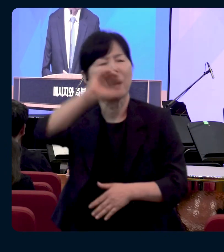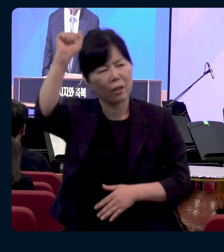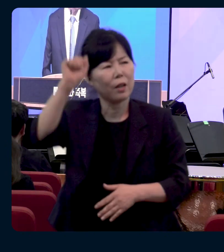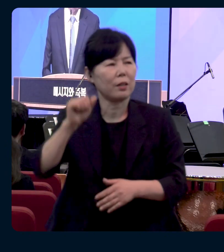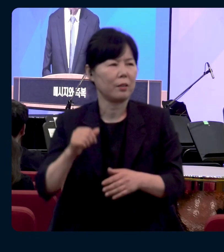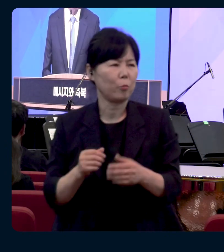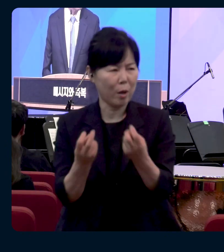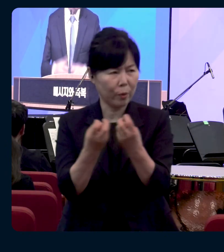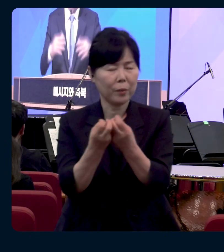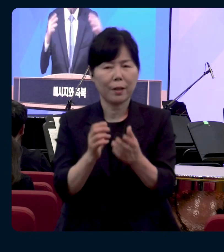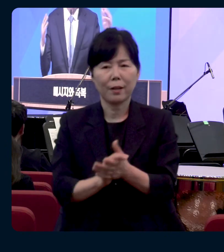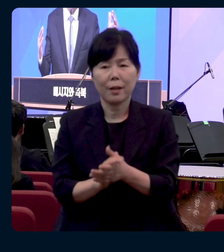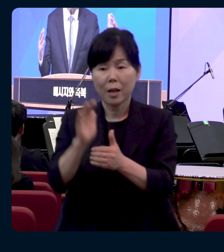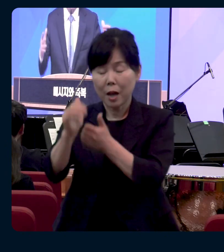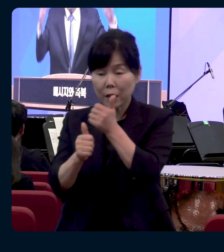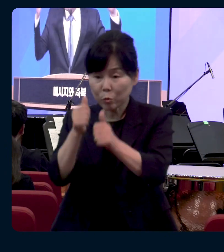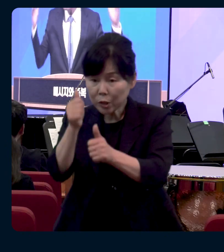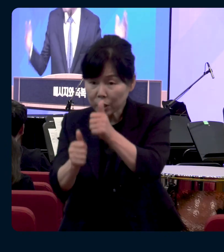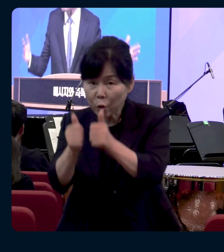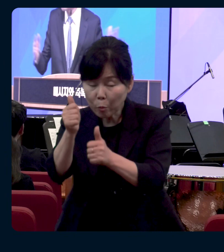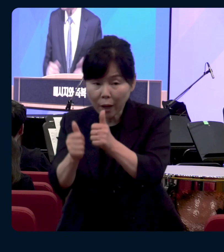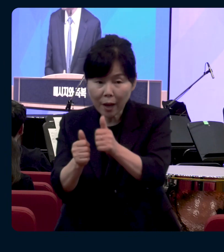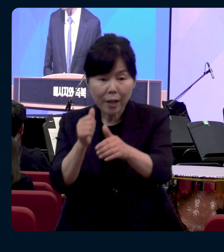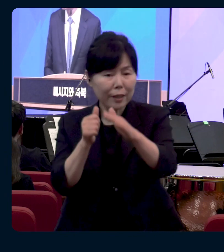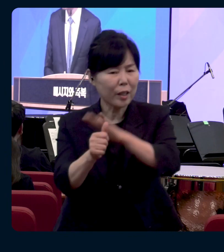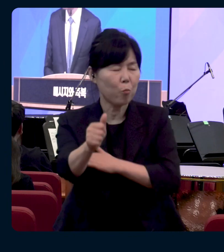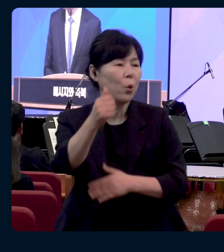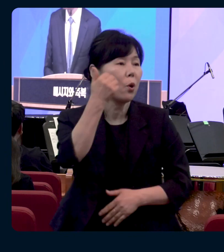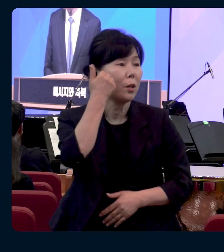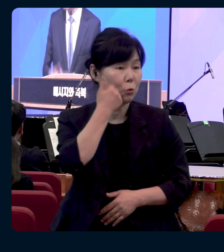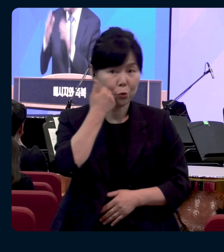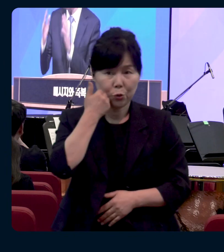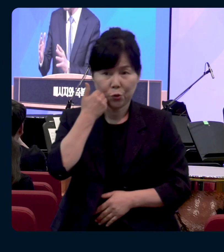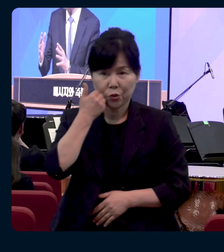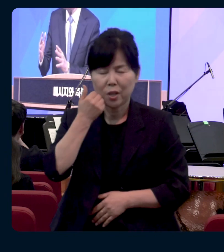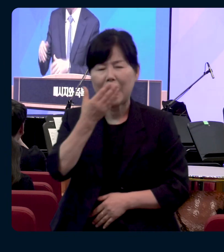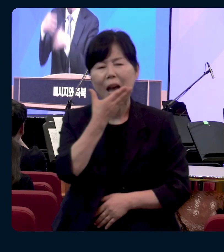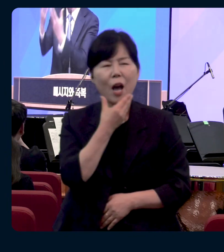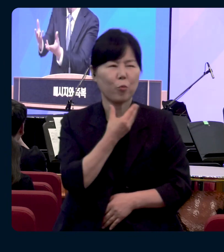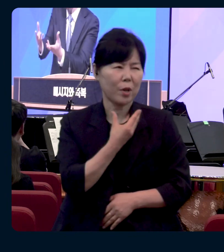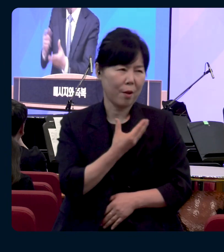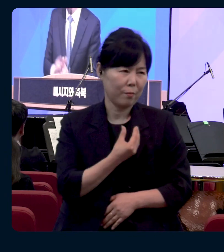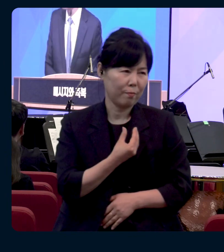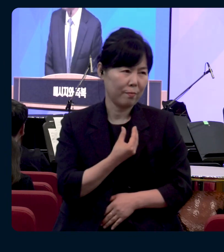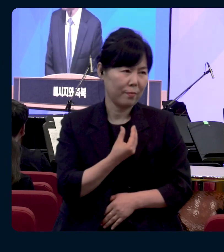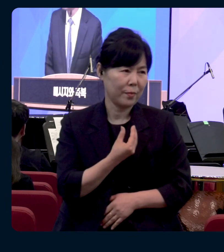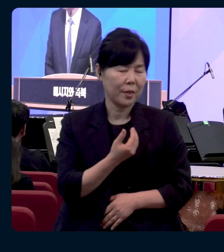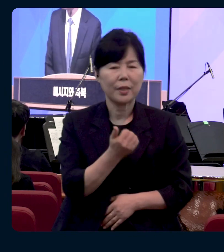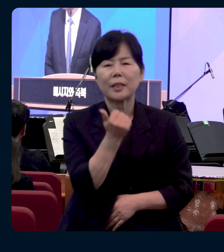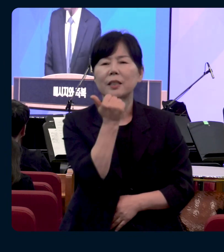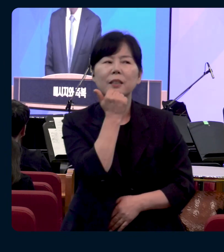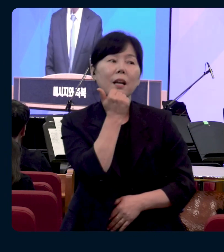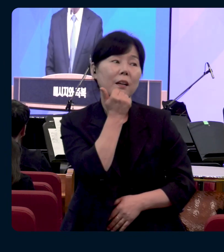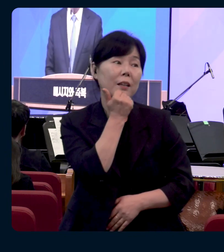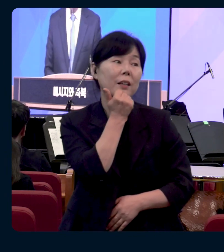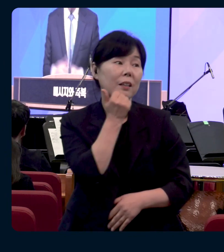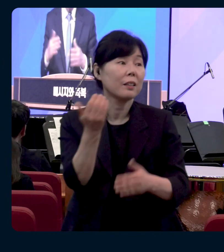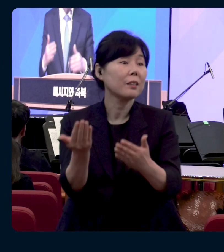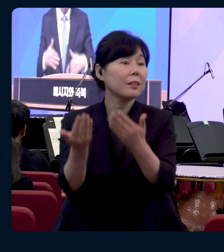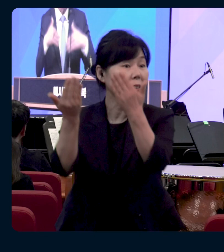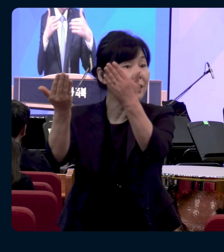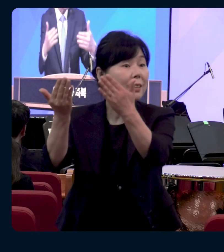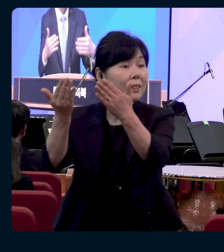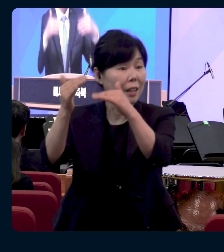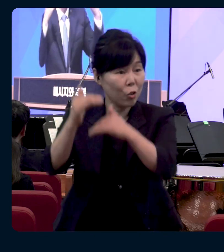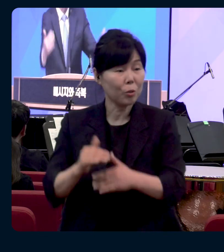여러분, 하나님의 시험 이야기의 가장 대표적인 것이 바로 아브라함이 이삭을 바친 이야기 아닙니까? 그런데 여러분, 그